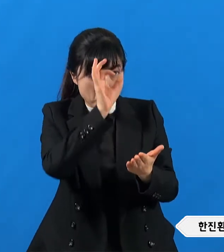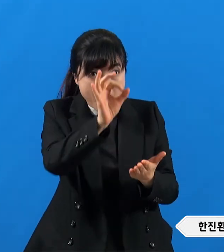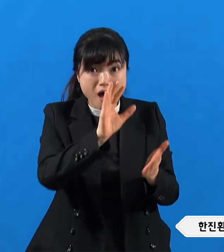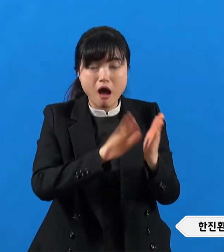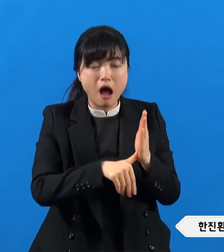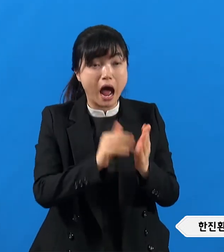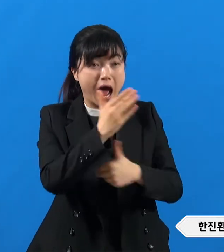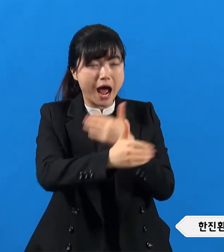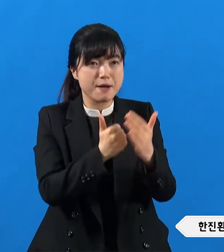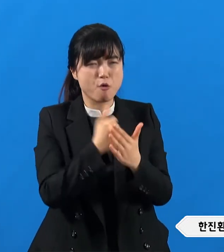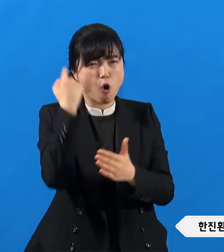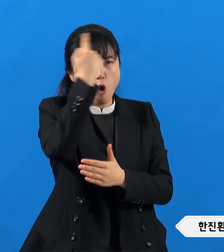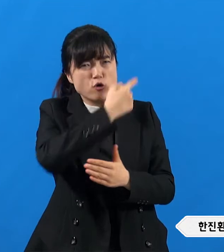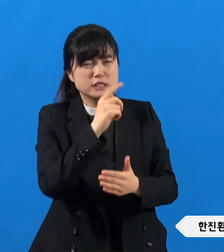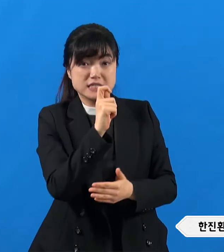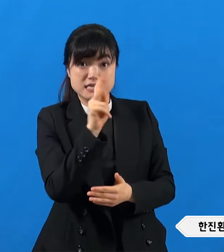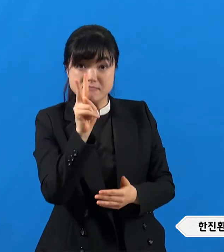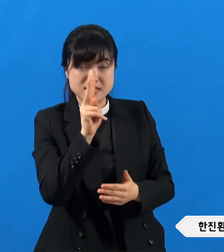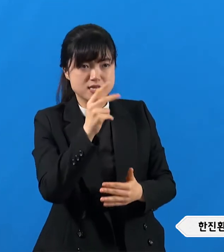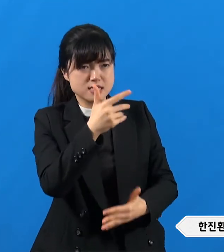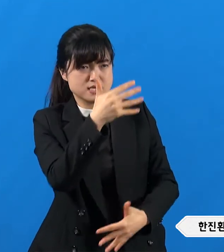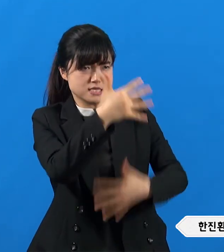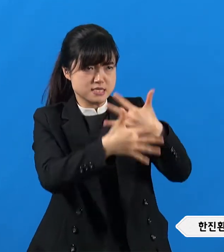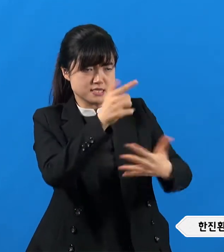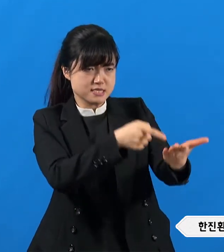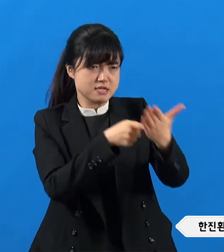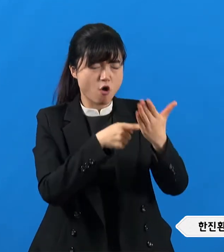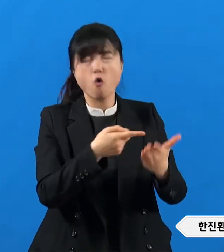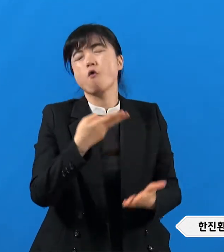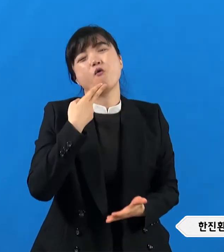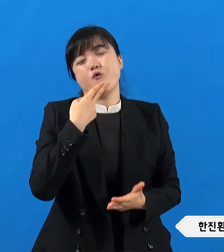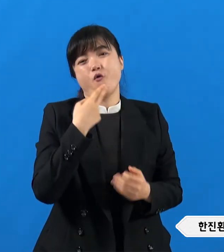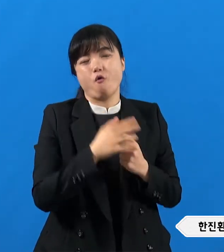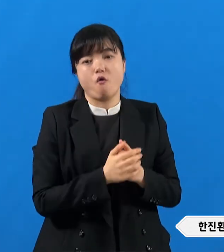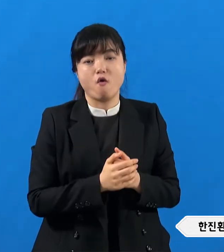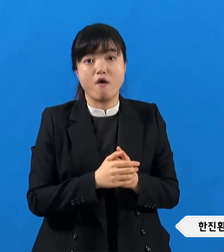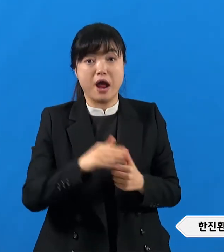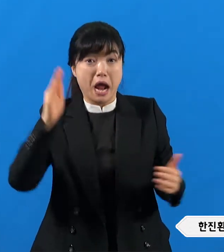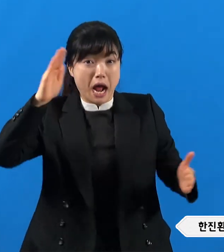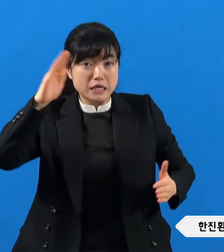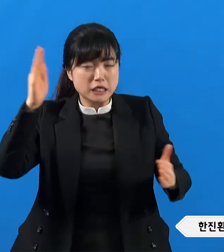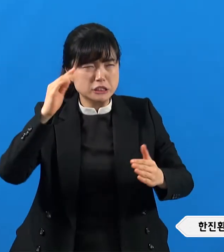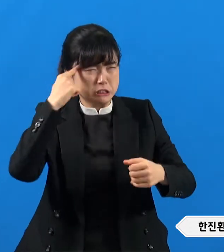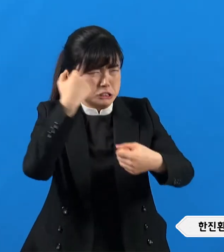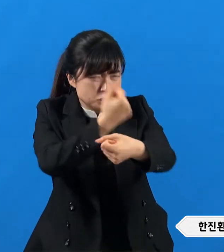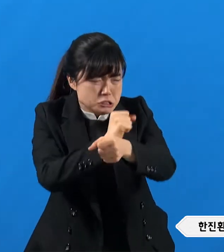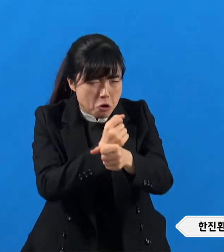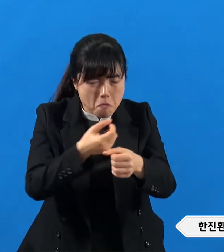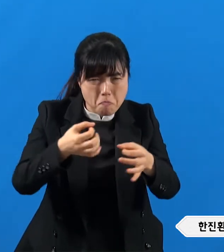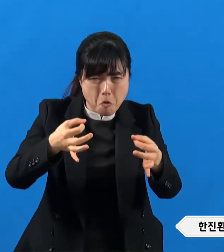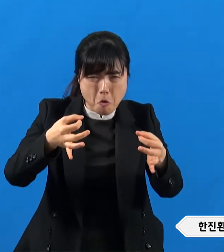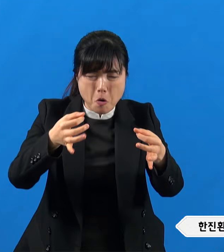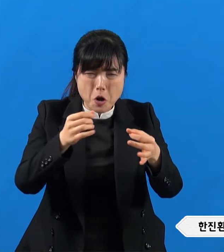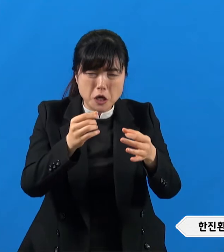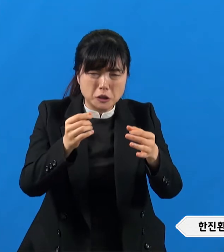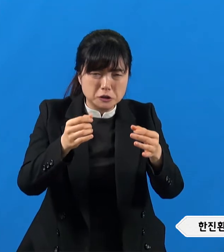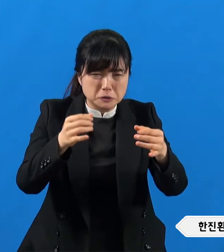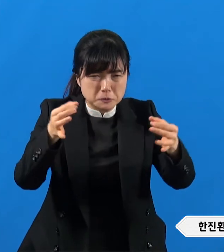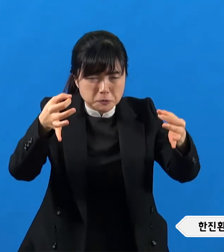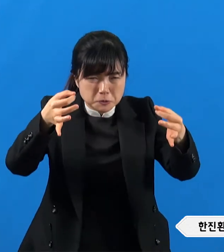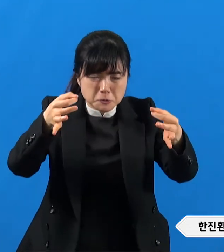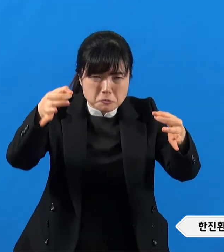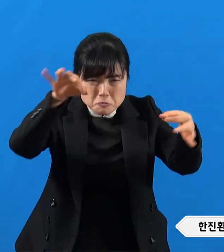TV 화면에 등장하는 일은 없습니다. 학생들이 실험실에서 아무리 실험을 해봐야